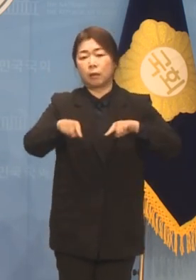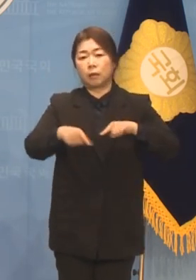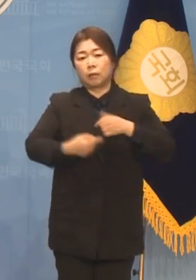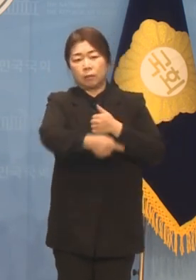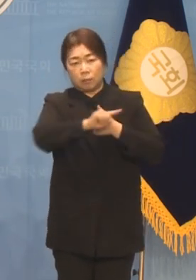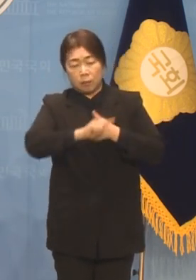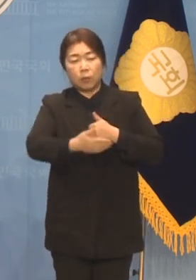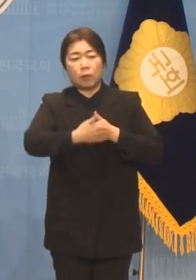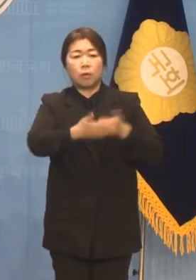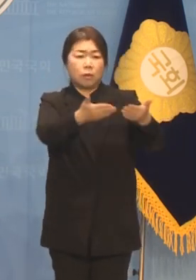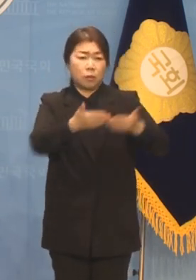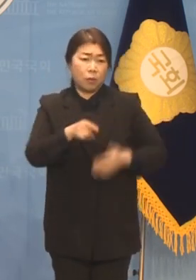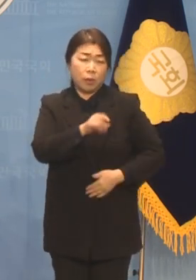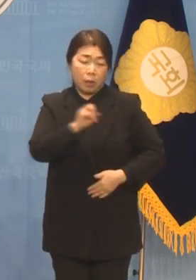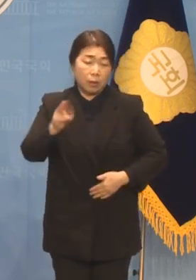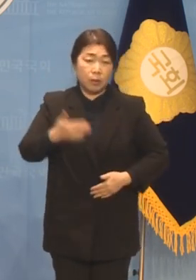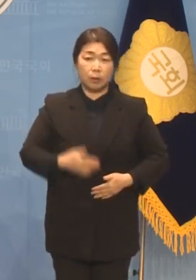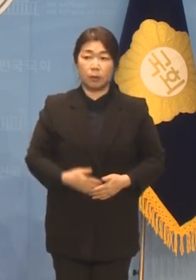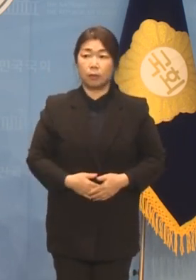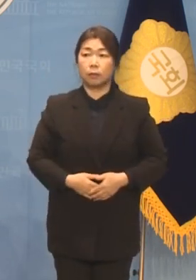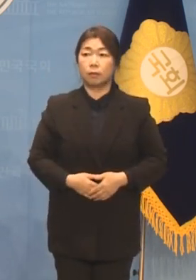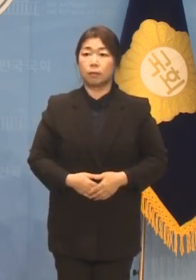연대하는 데에 주저하지 않았습니다.